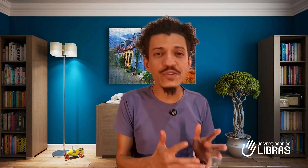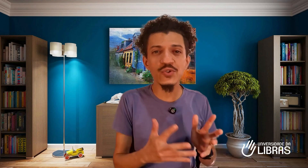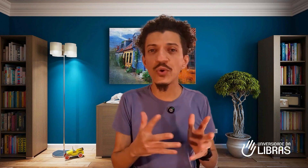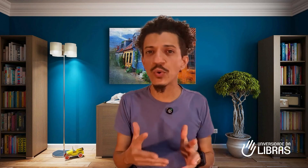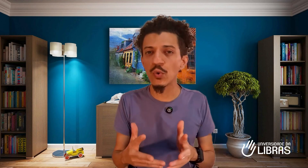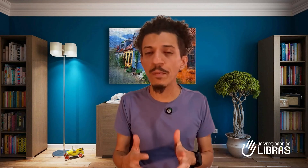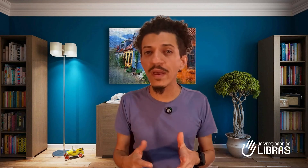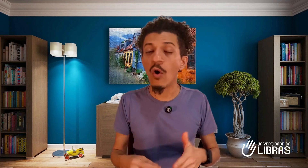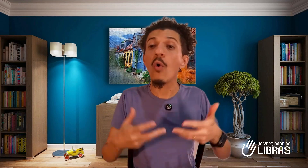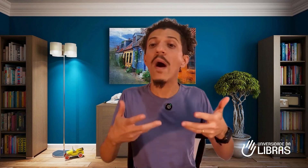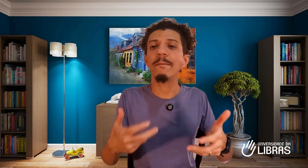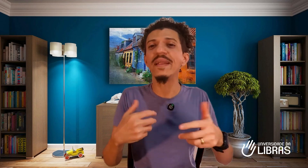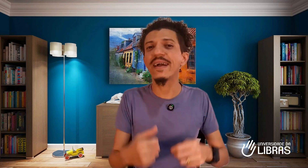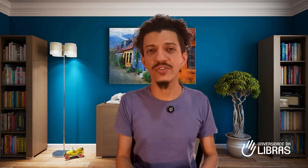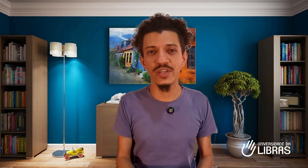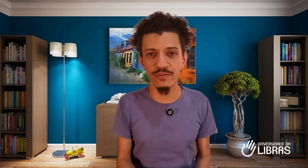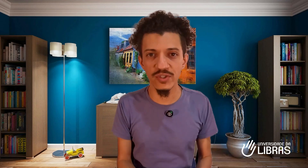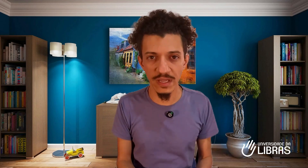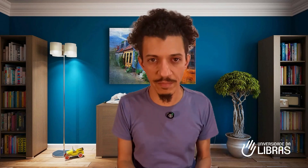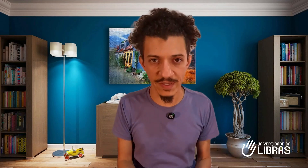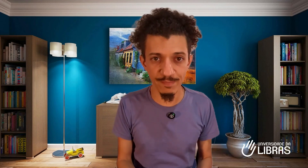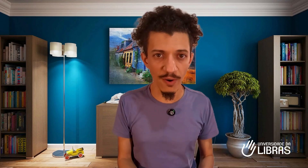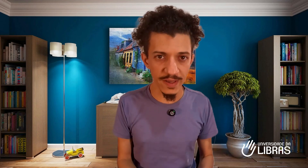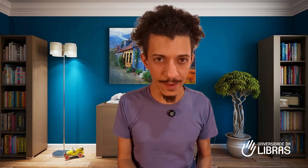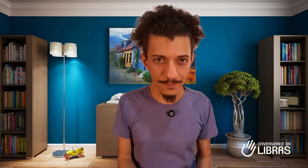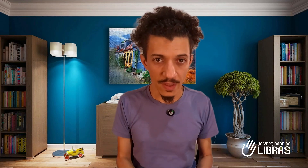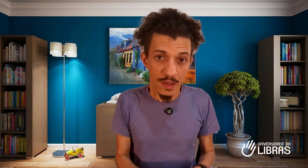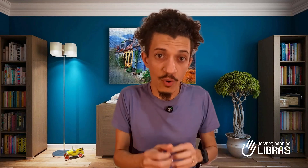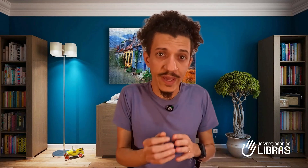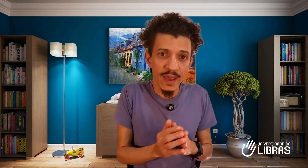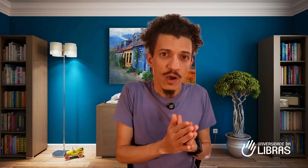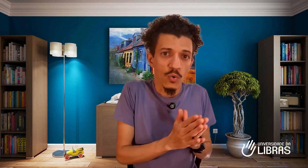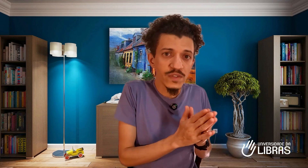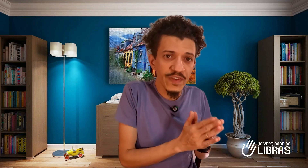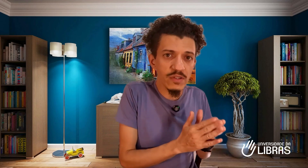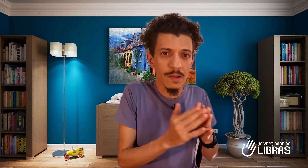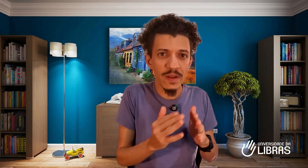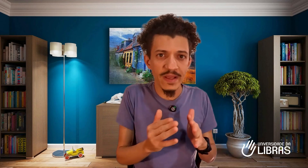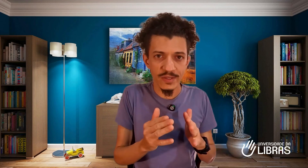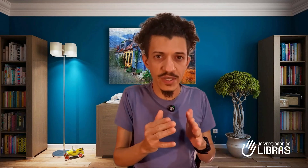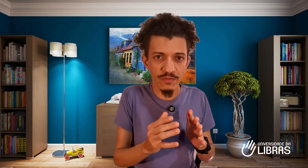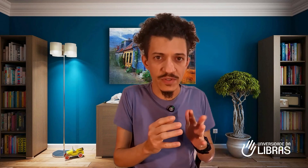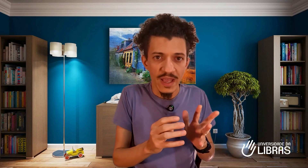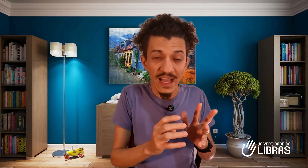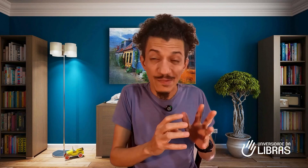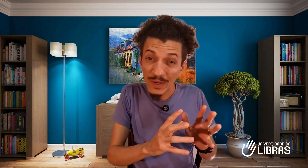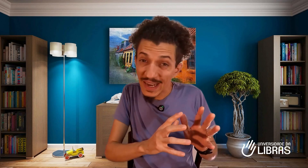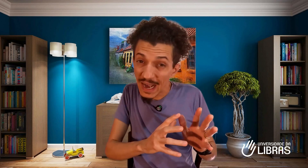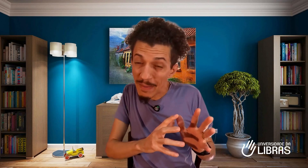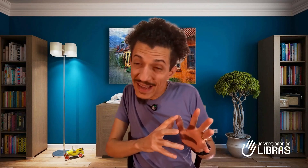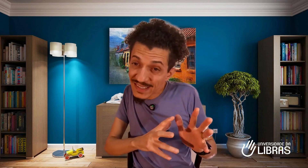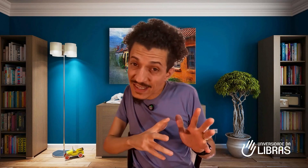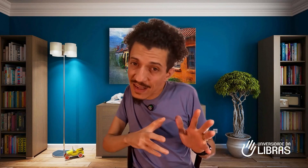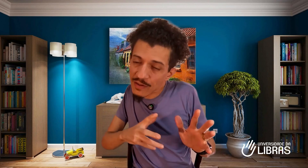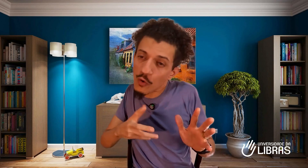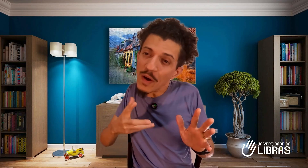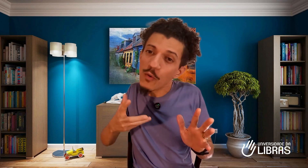do YouTube ou aplicativos de Libras. Por quê? Porque os vídeos e aplicativos, eles podem acabar ensinando alguma coisa de